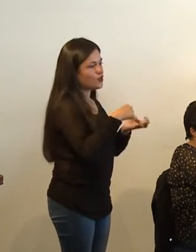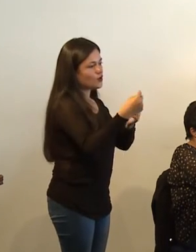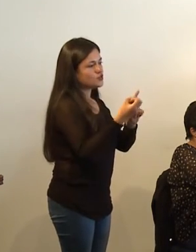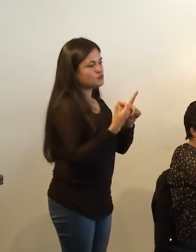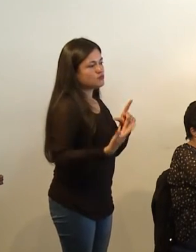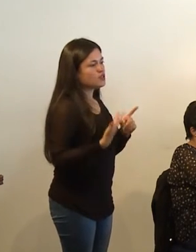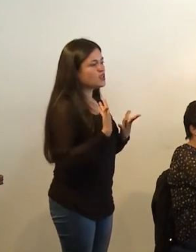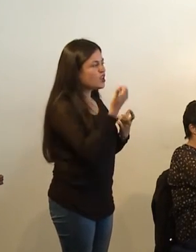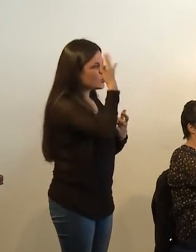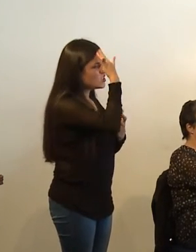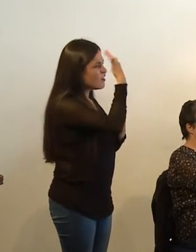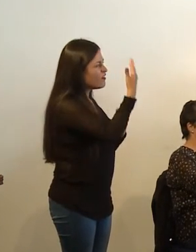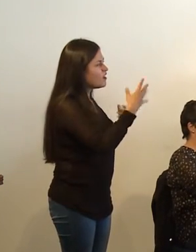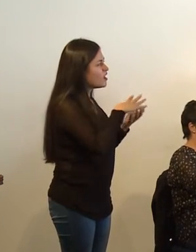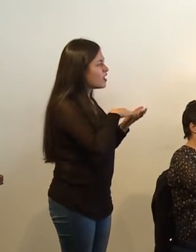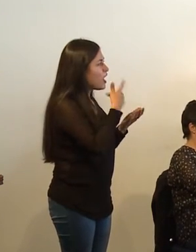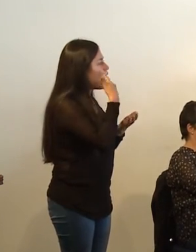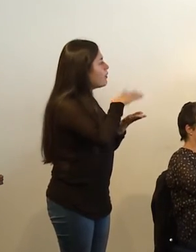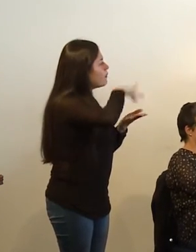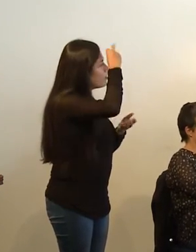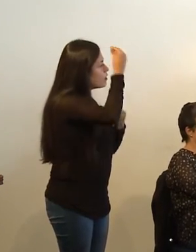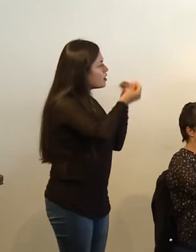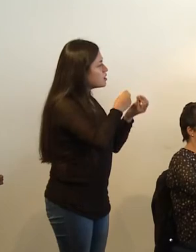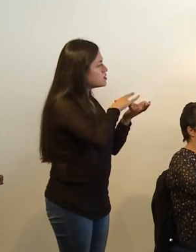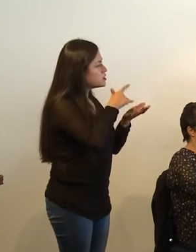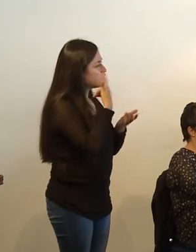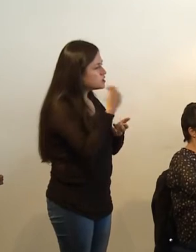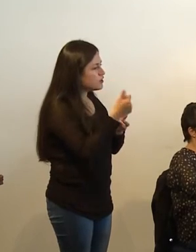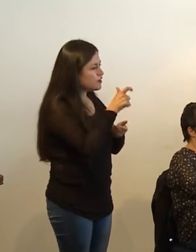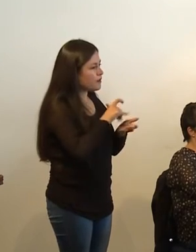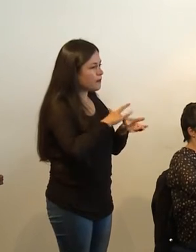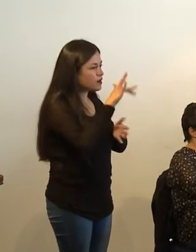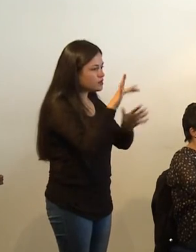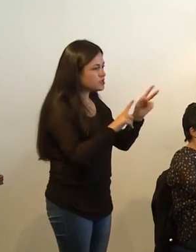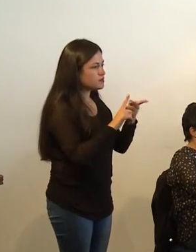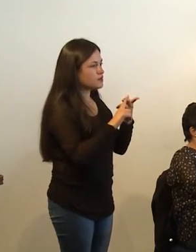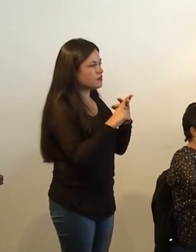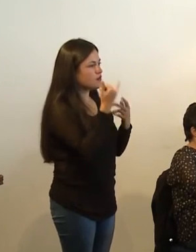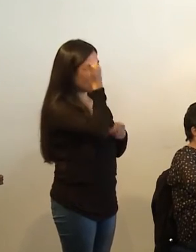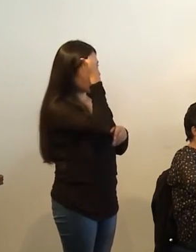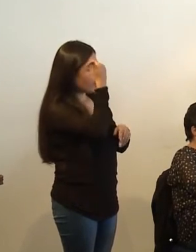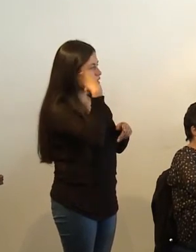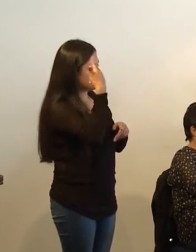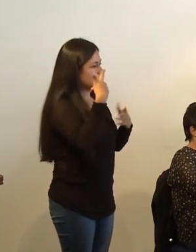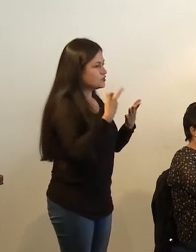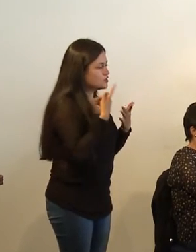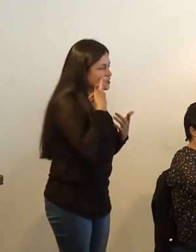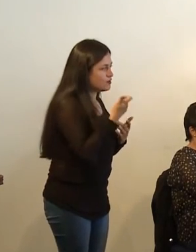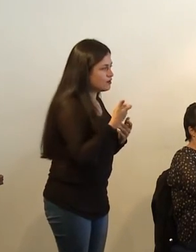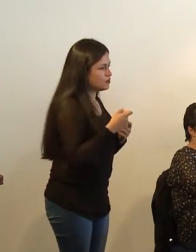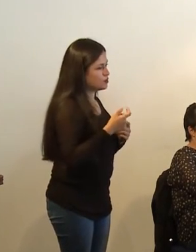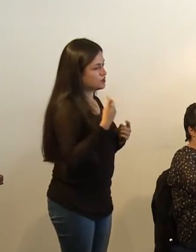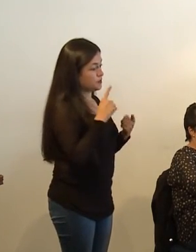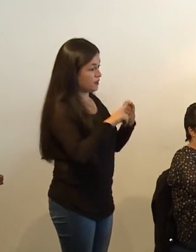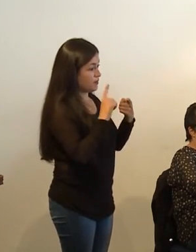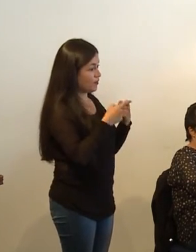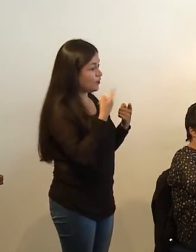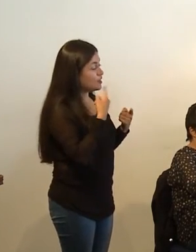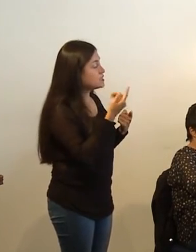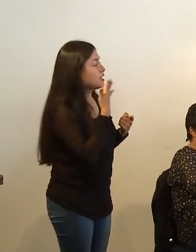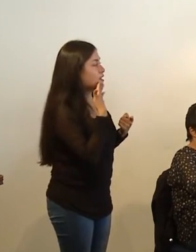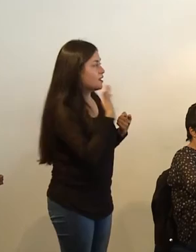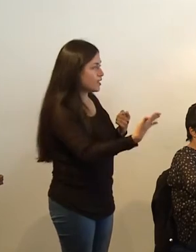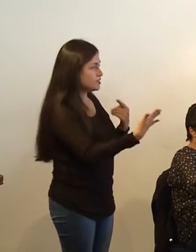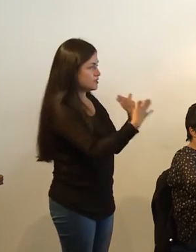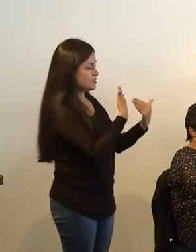porque queremos aprender a hacer cosas chéveres con la gente, así participativas y dialógicas. Entonces lo primero que uno dice es, miren, gracias por